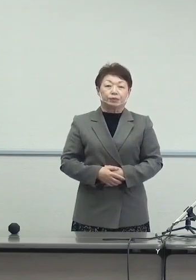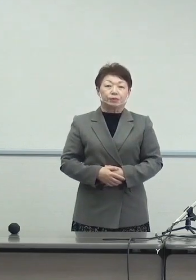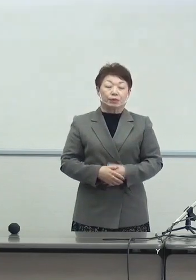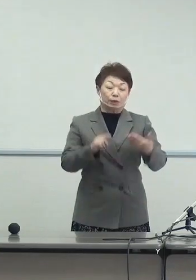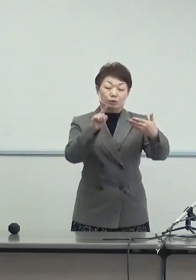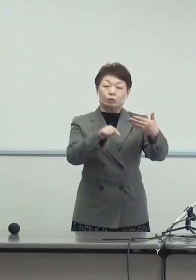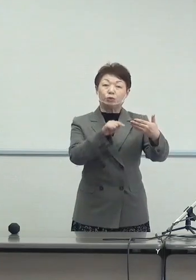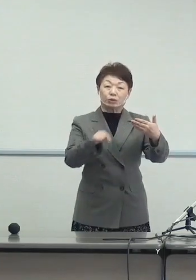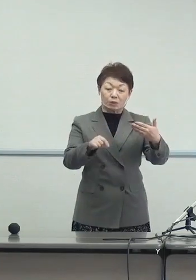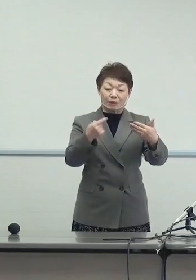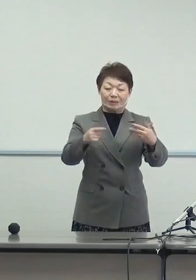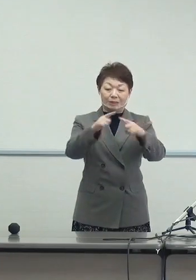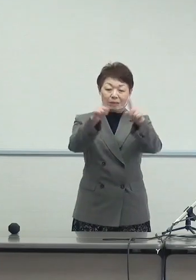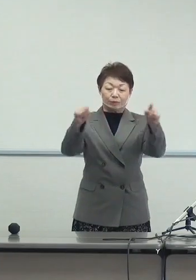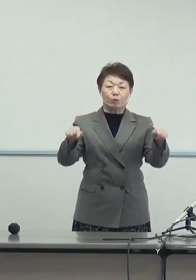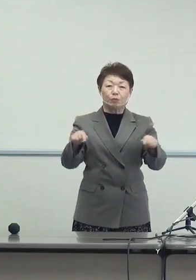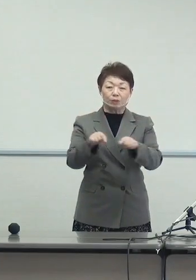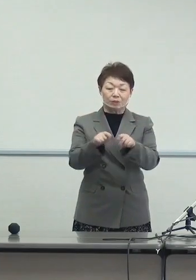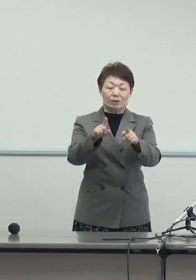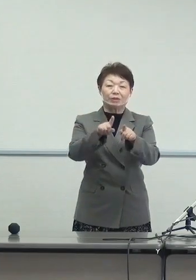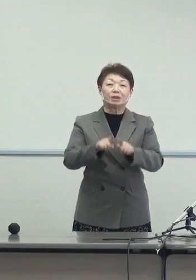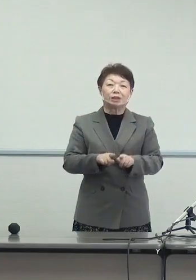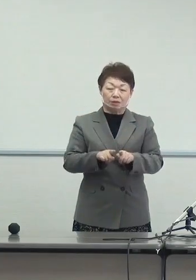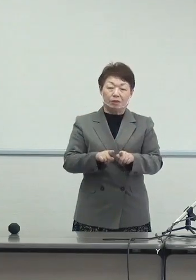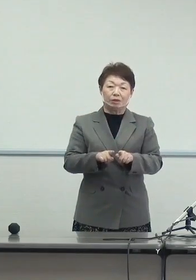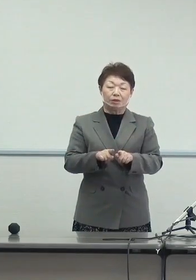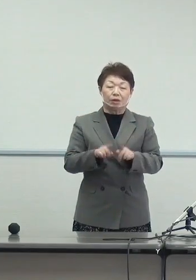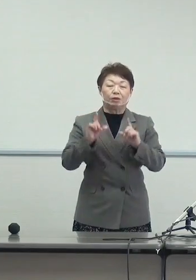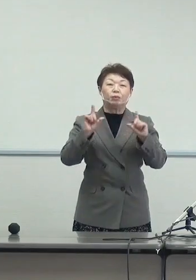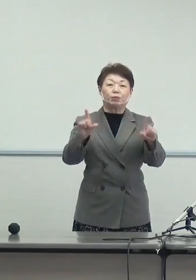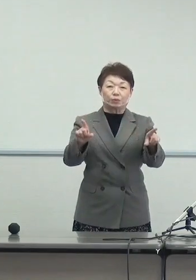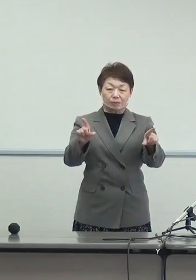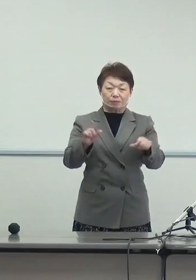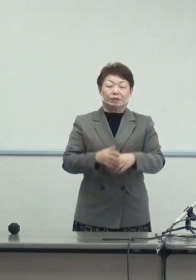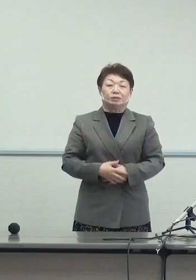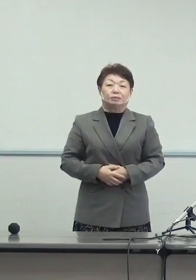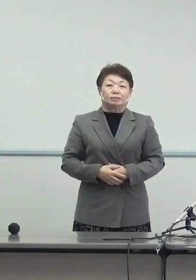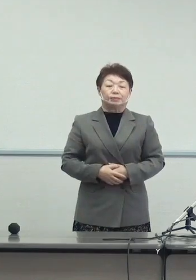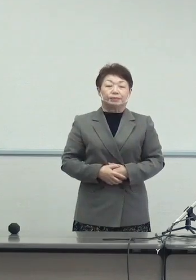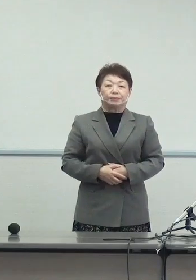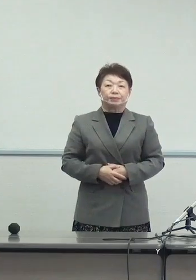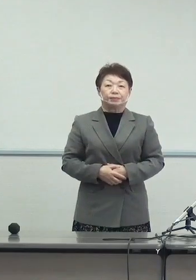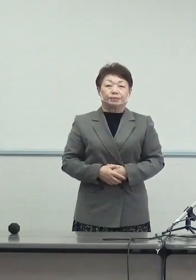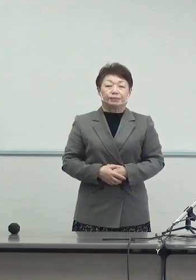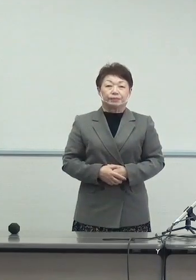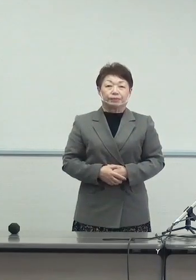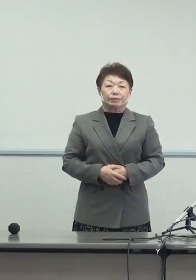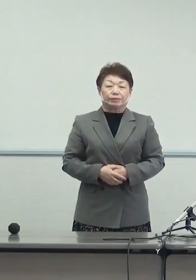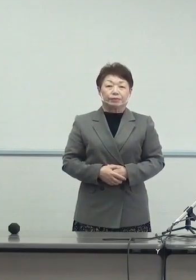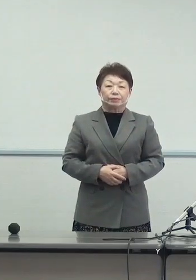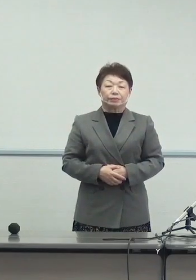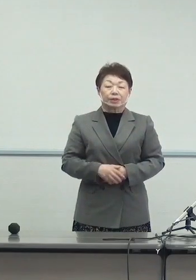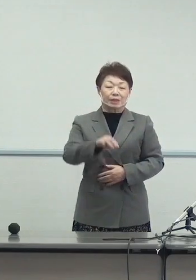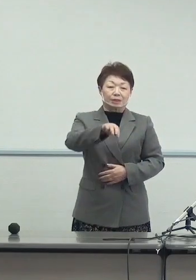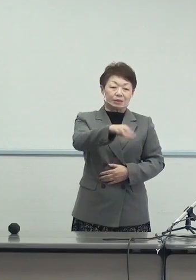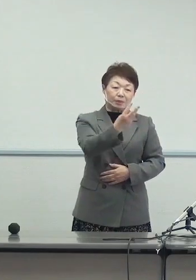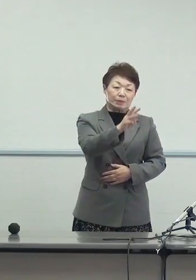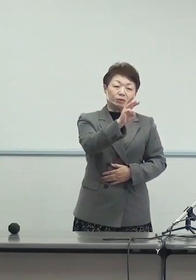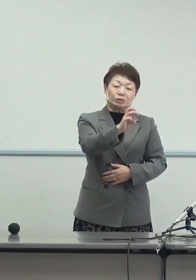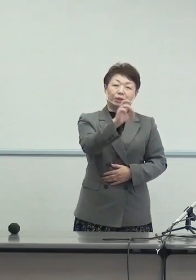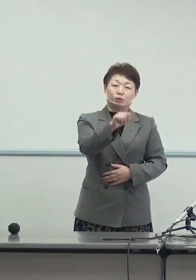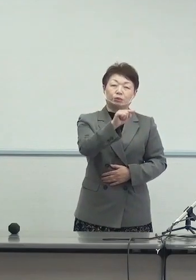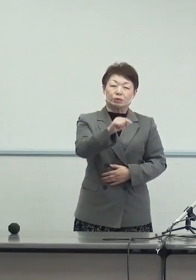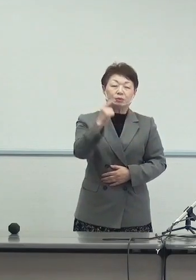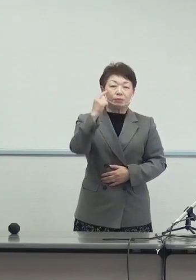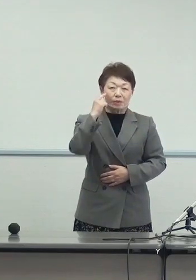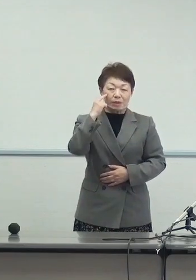の9件の一覧表に沿ってご紹介をご報告をしてまいります。一番上が330例目